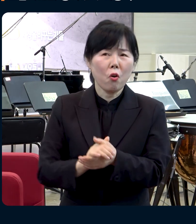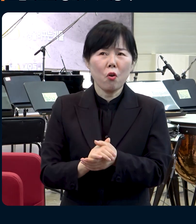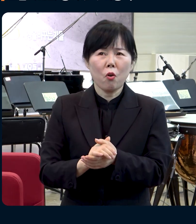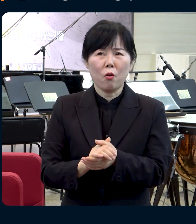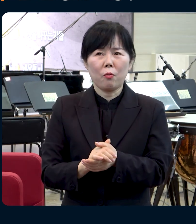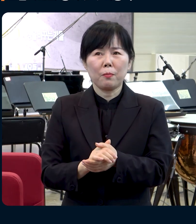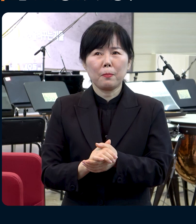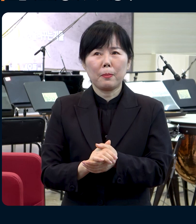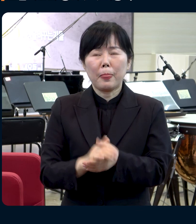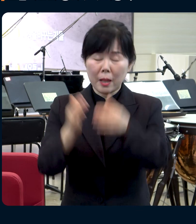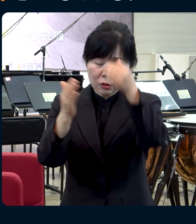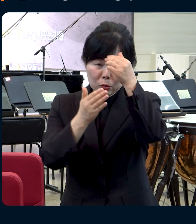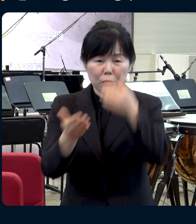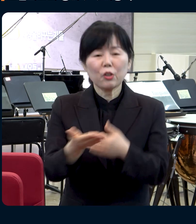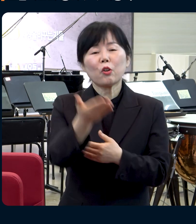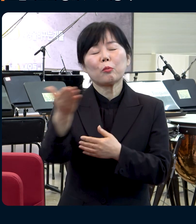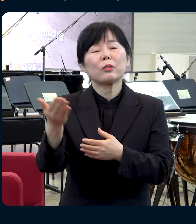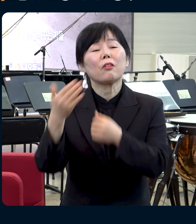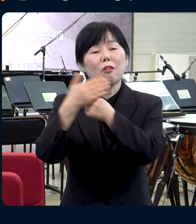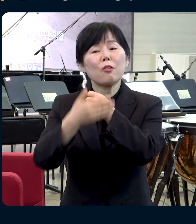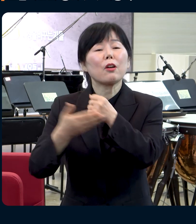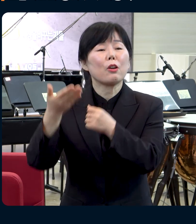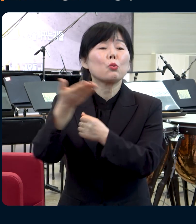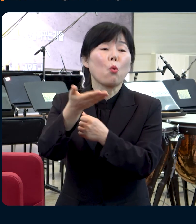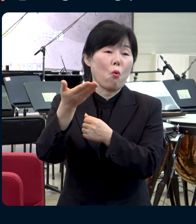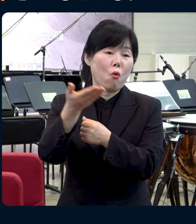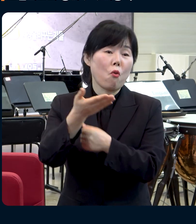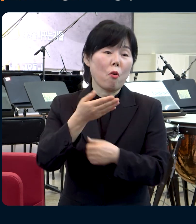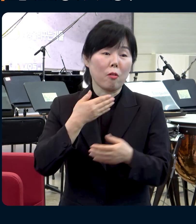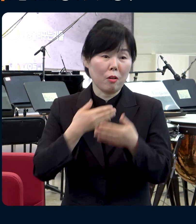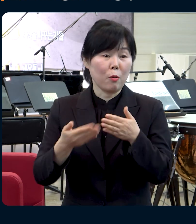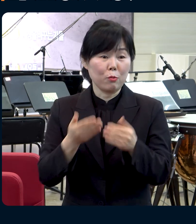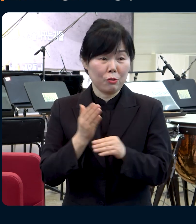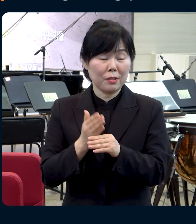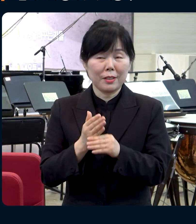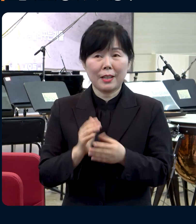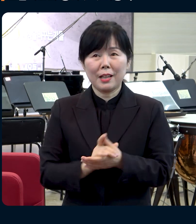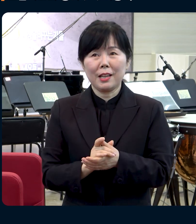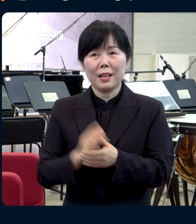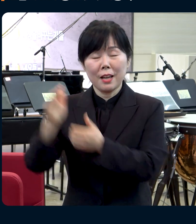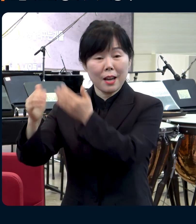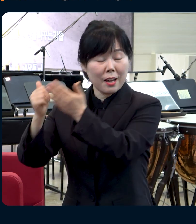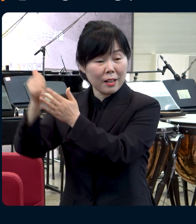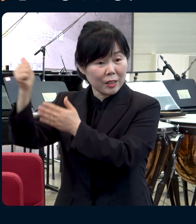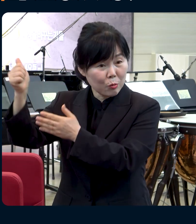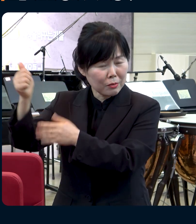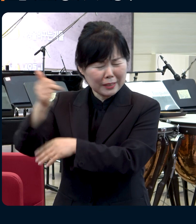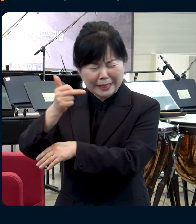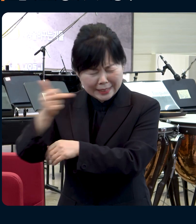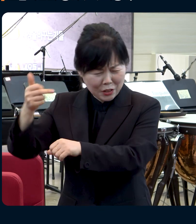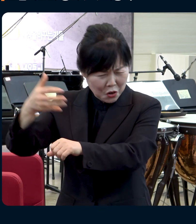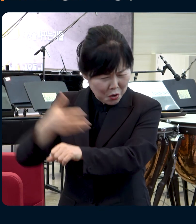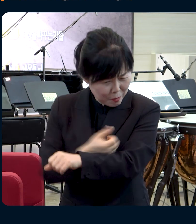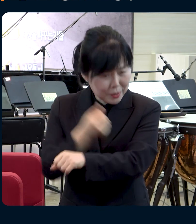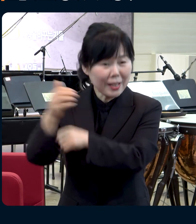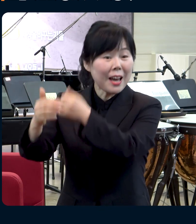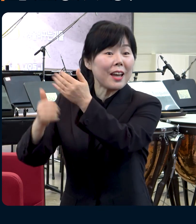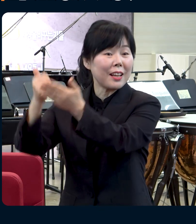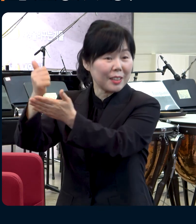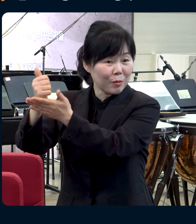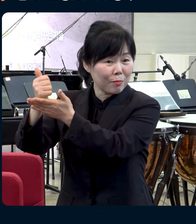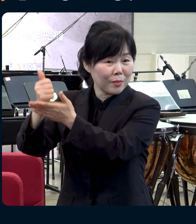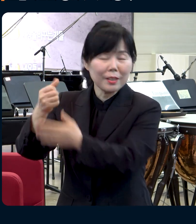교회와 우리 귀한 성도님들에게 허락하여 주셨습니다. 믿으십니까? 근데 여러분, 하나님께서는요, 큰 하나님이에요. 여러분, 이것만 큰